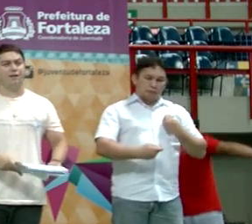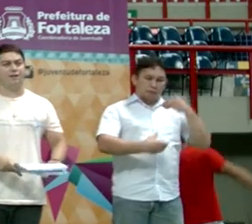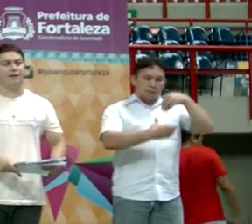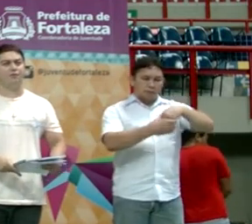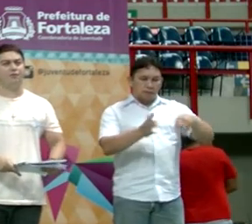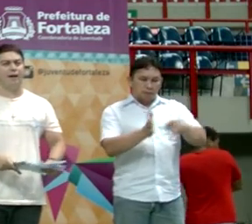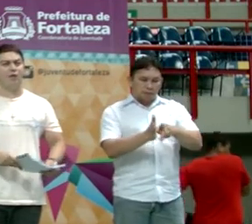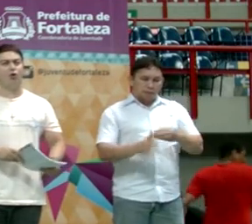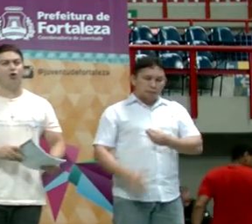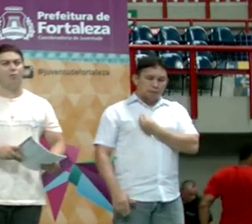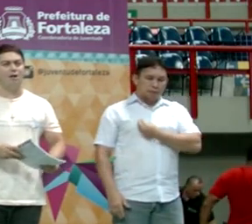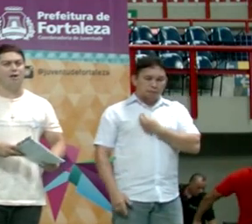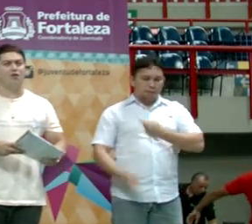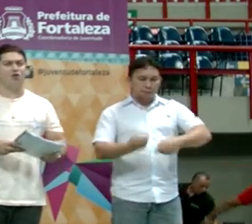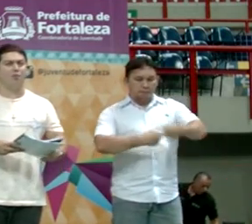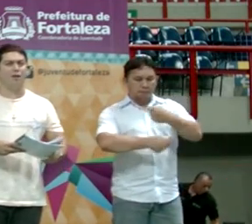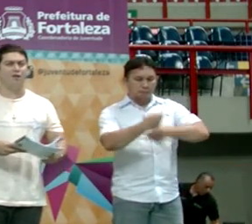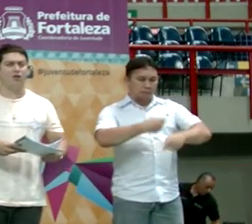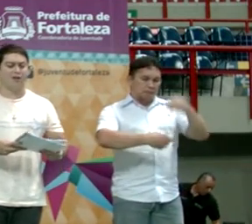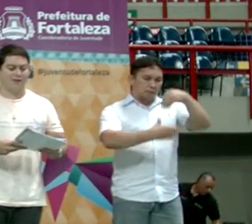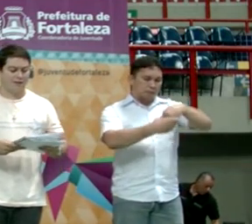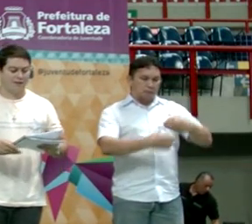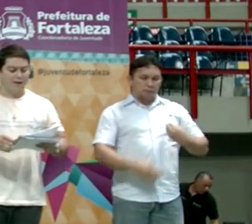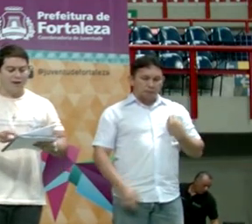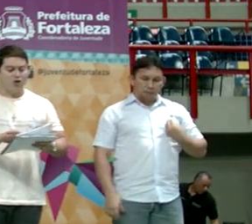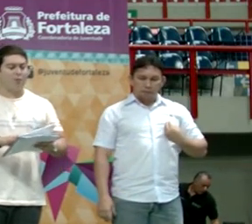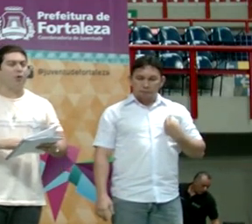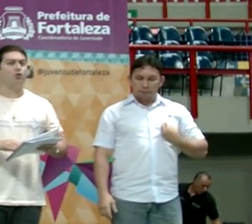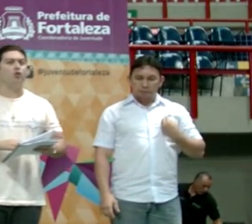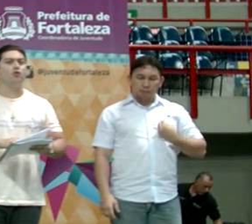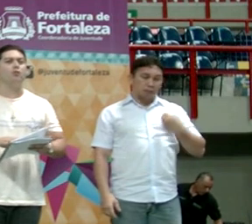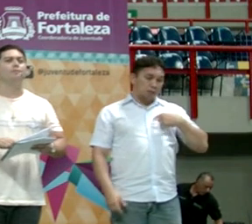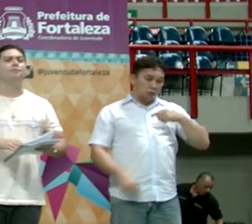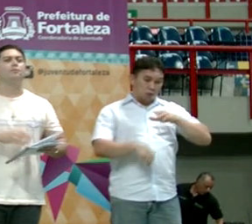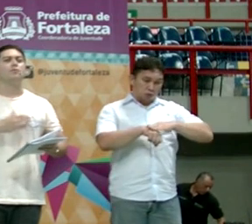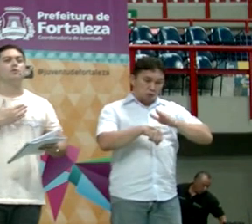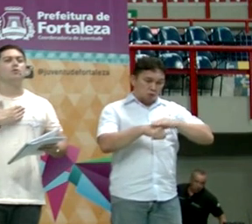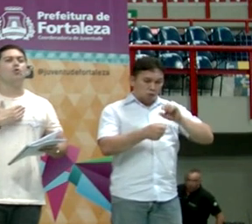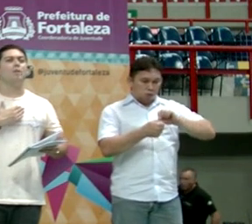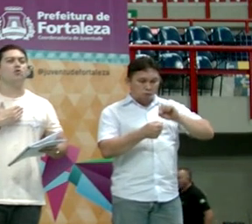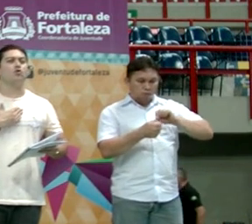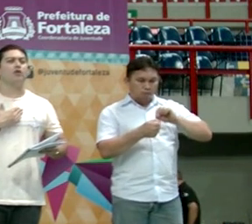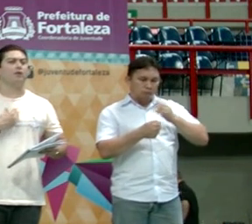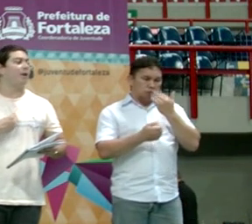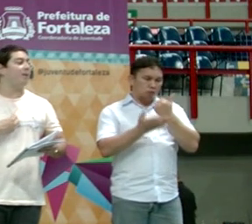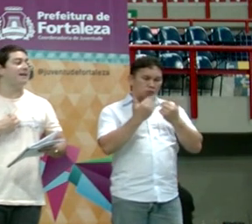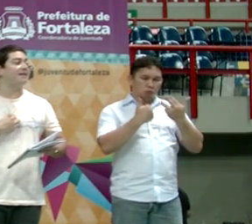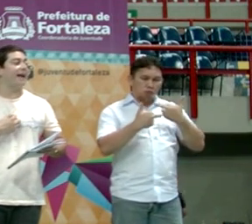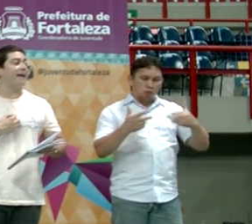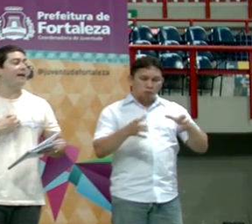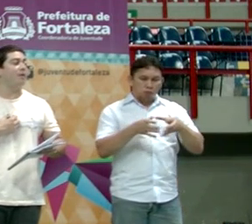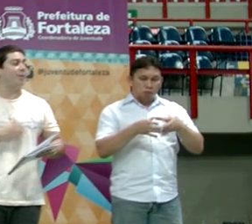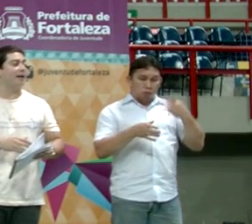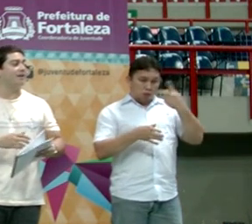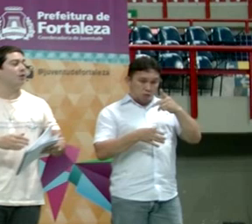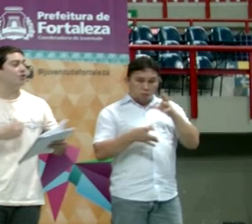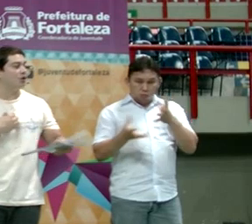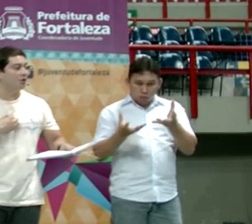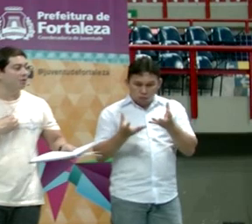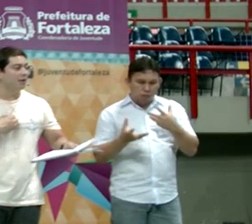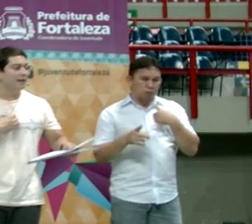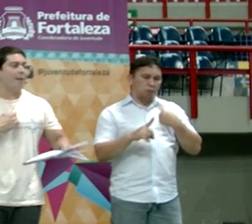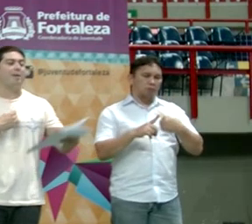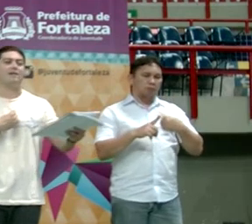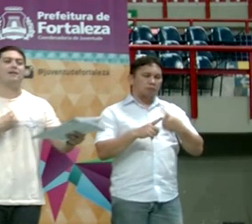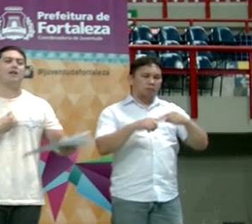subsistência. Tá certo? Economia de subsistência. Eu só produzo o meu sustento. Não é porque eles querem não, é porque eles